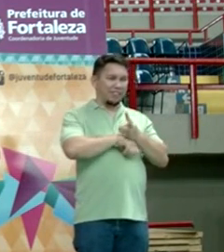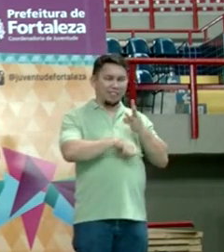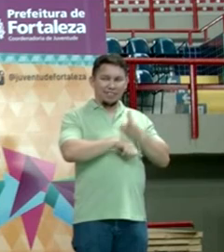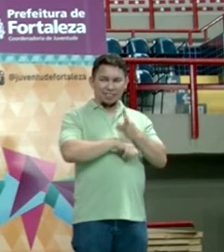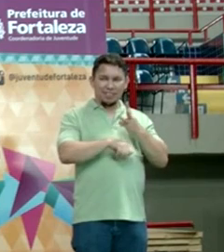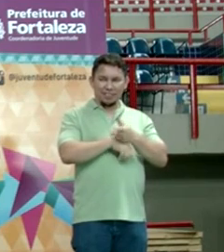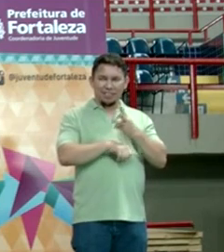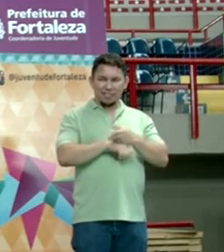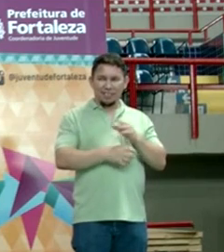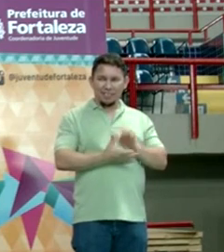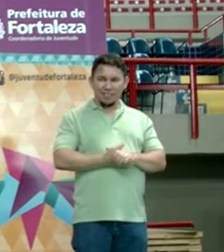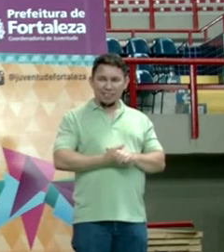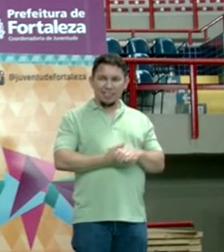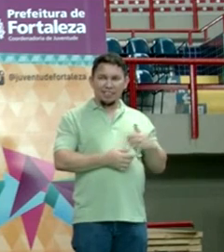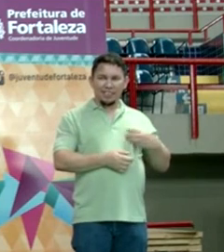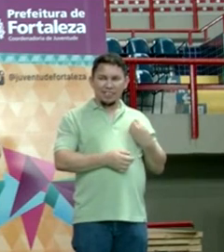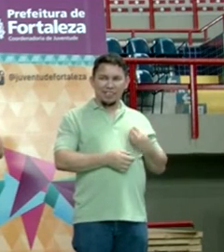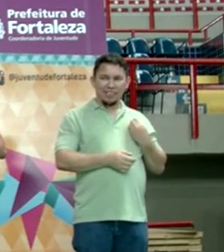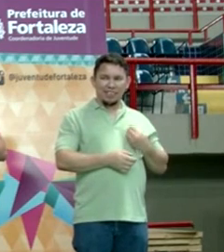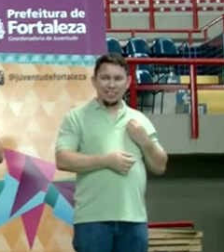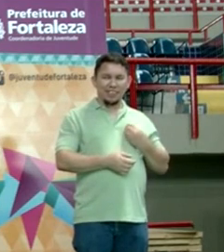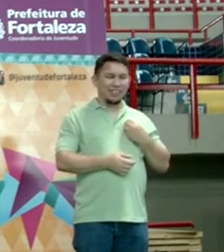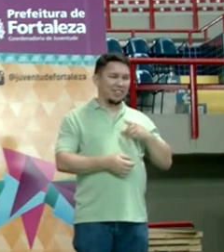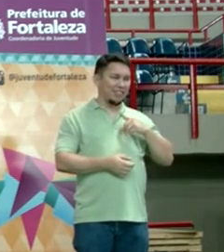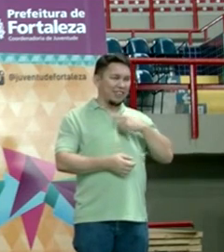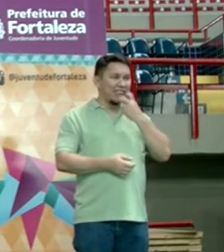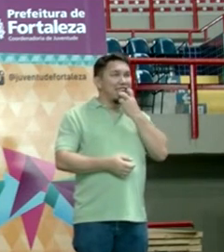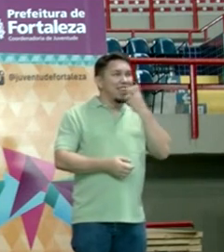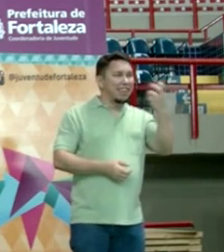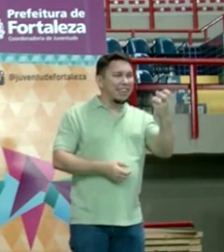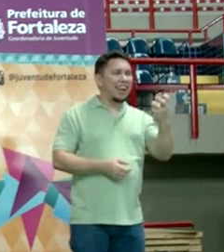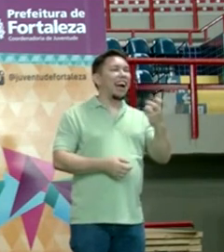você sabe que tem cearense? Você dá um Yee! Aí ele responde.